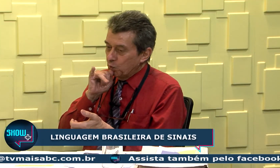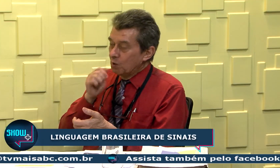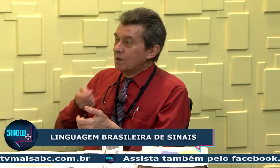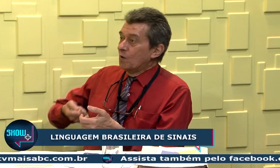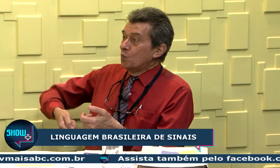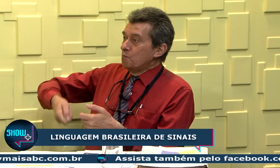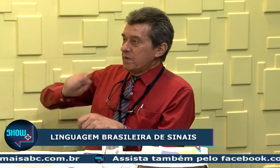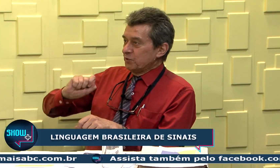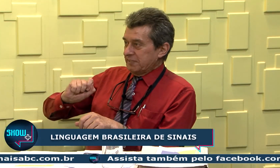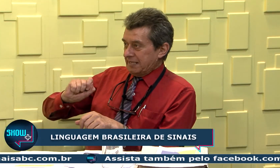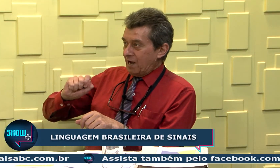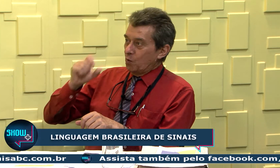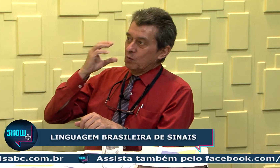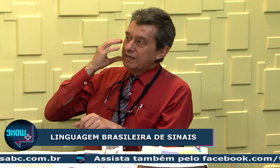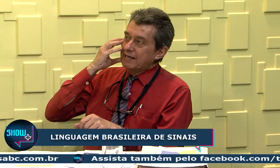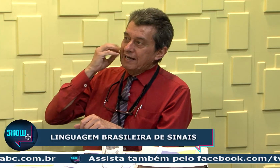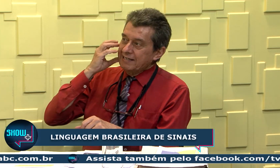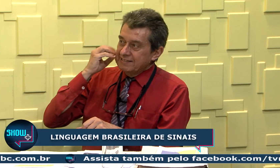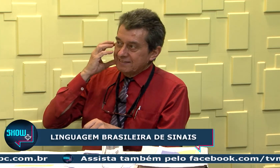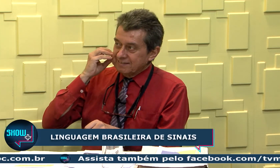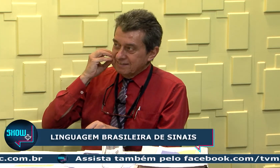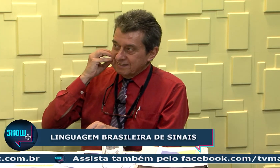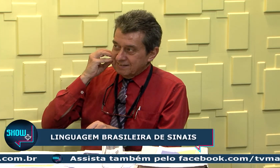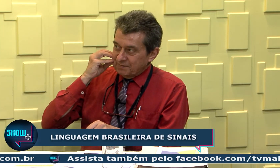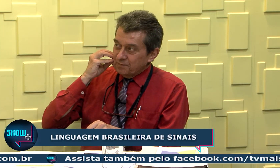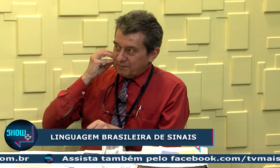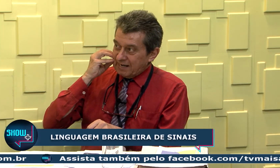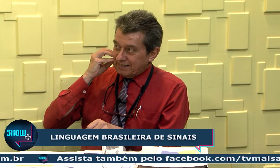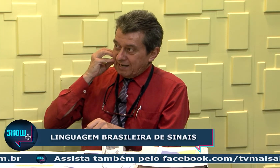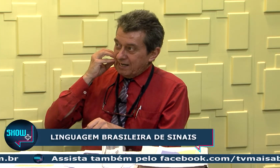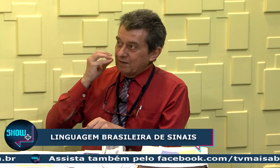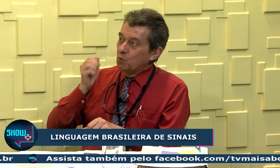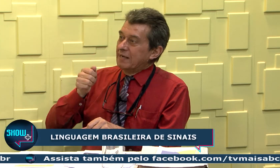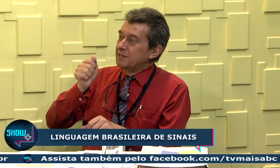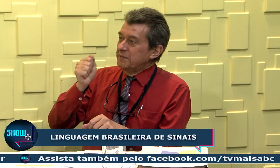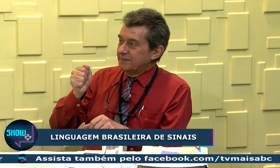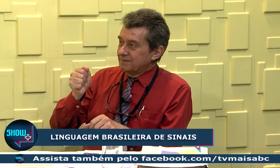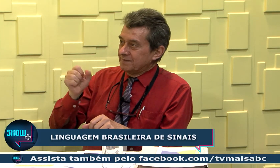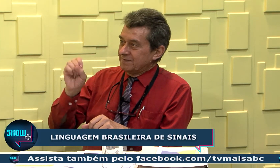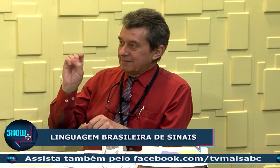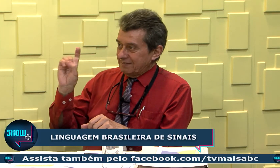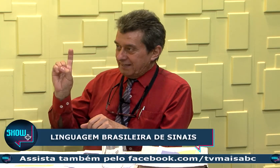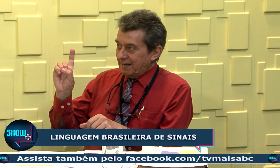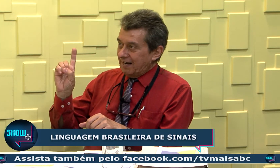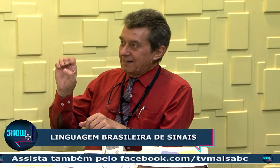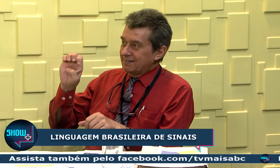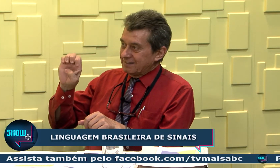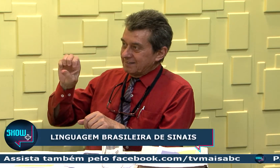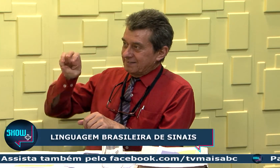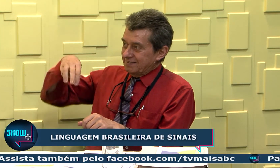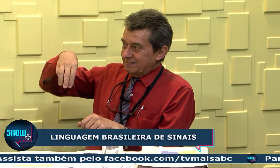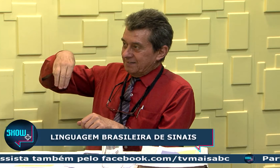meu sinal é isso aqui é o ademir de